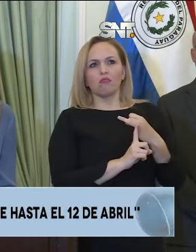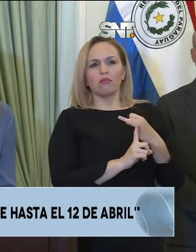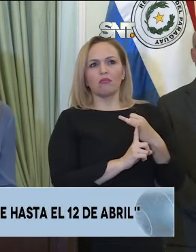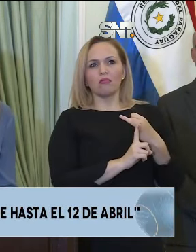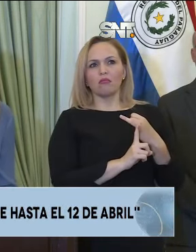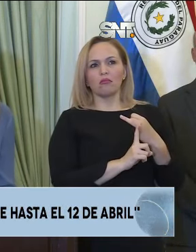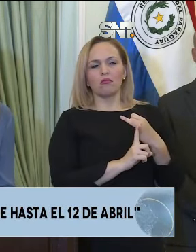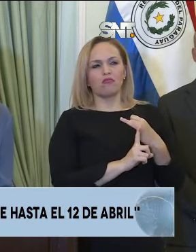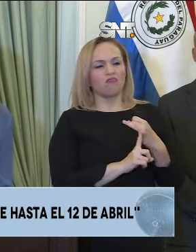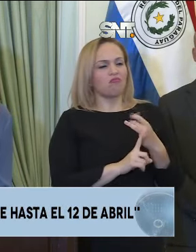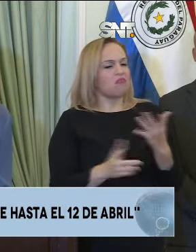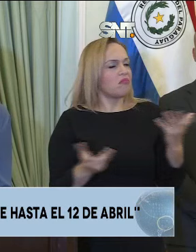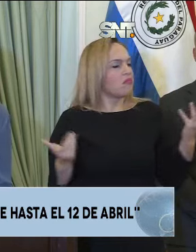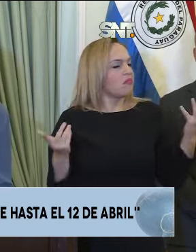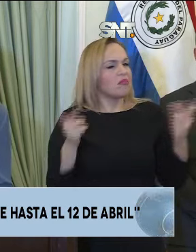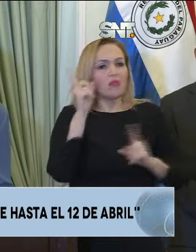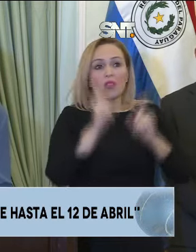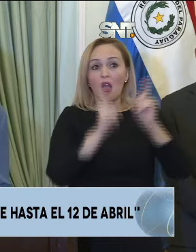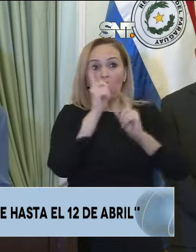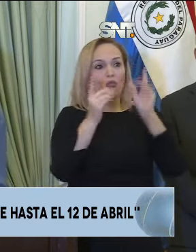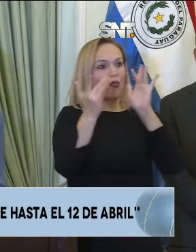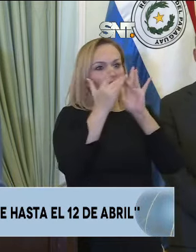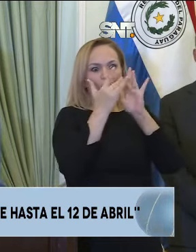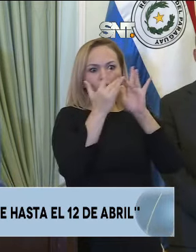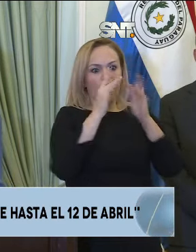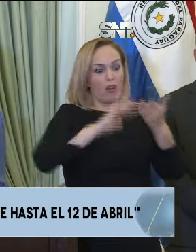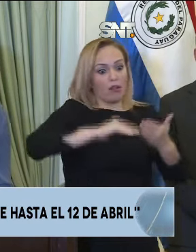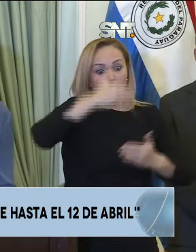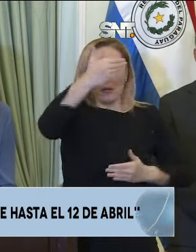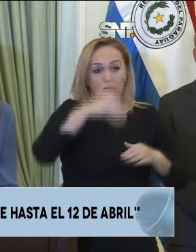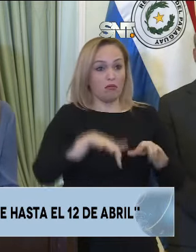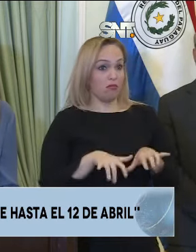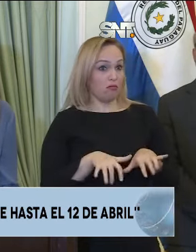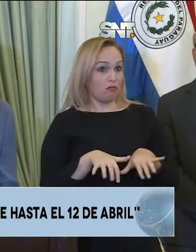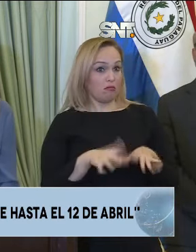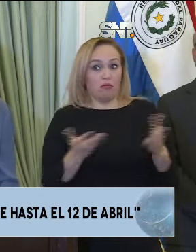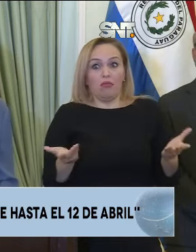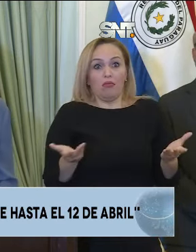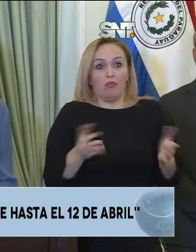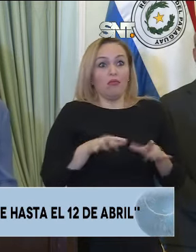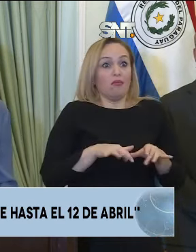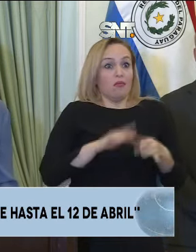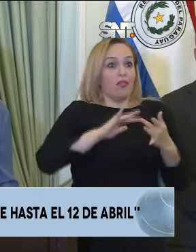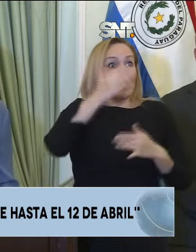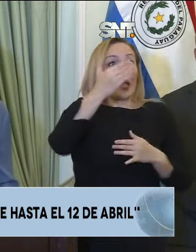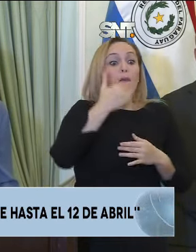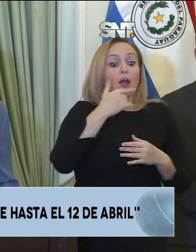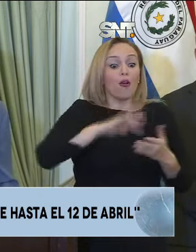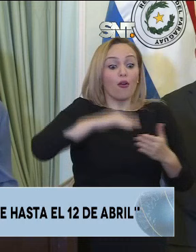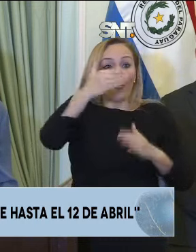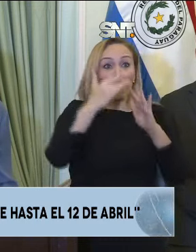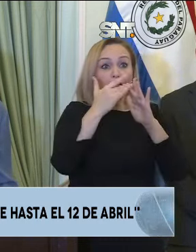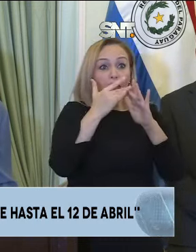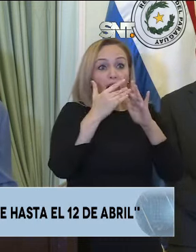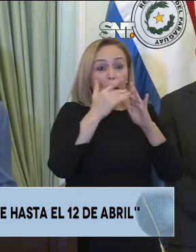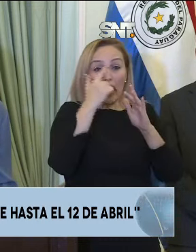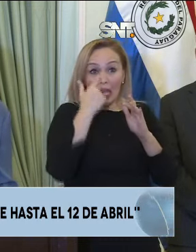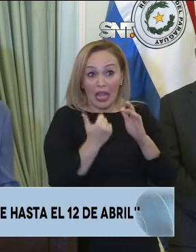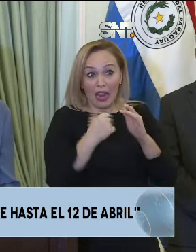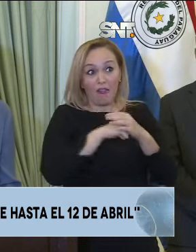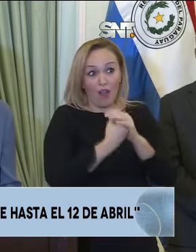digamos, obviamente servicios pueden ser servicios online. Hay gente que tiene que estar detrás de esos servicios cuando decimos online, porque hay alguien también de alguna manera